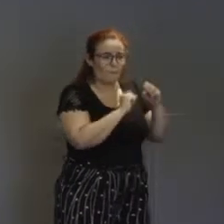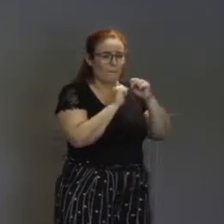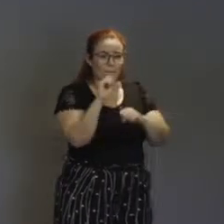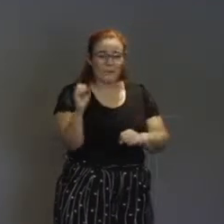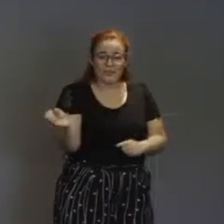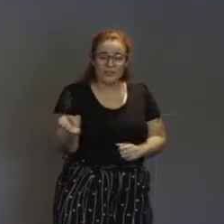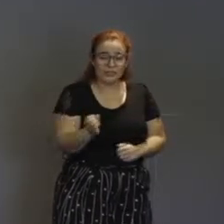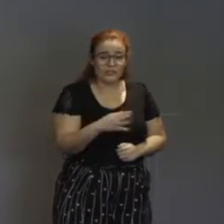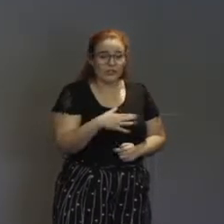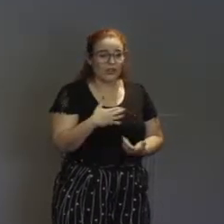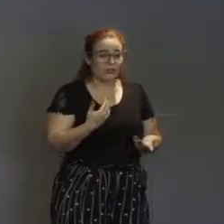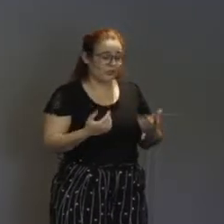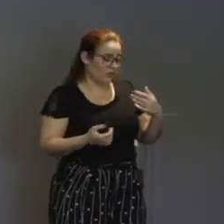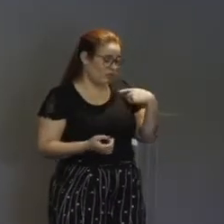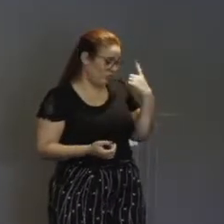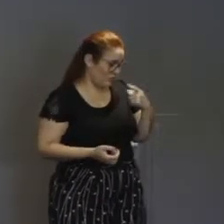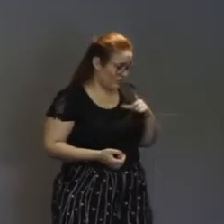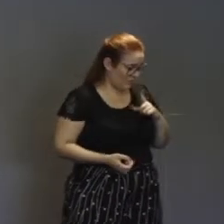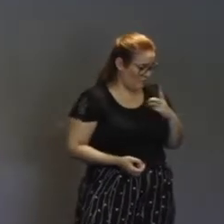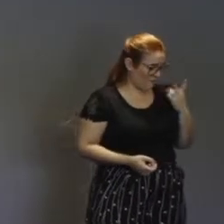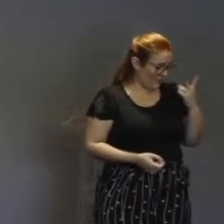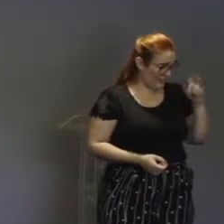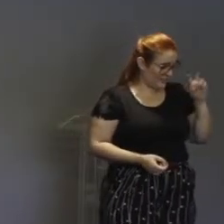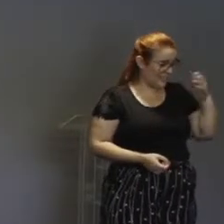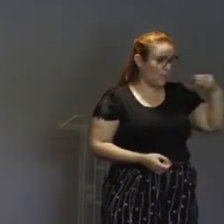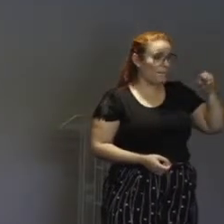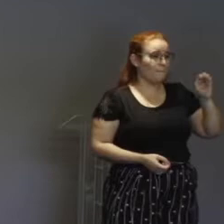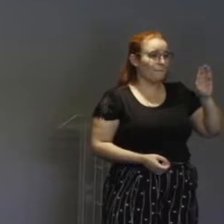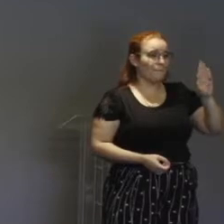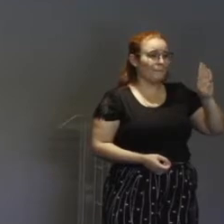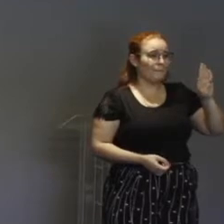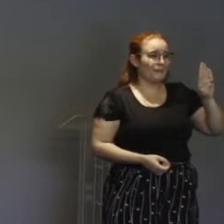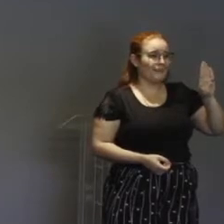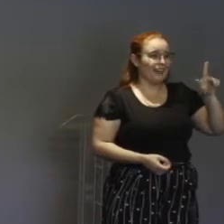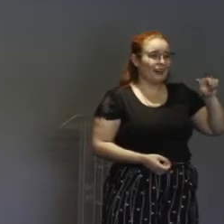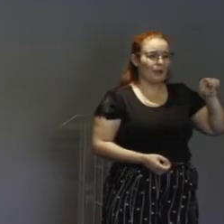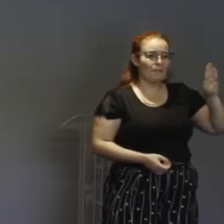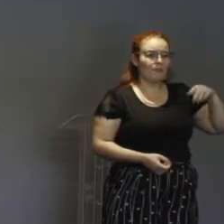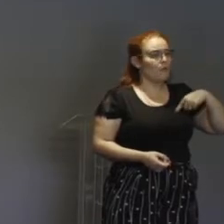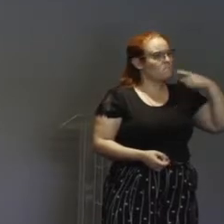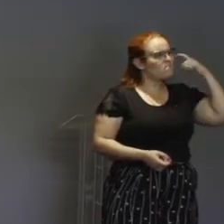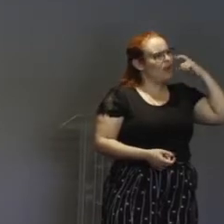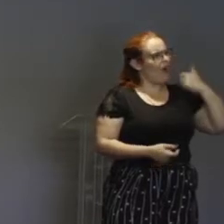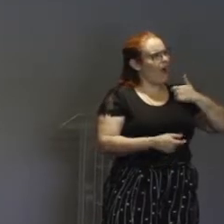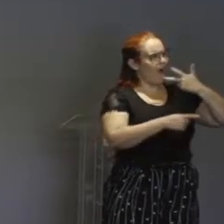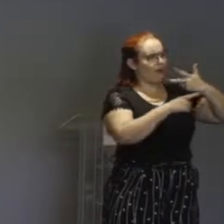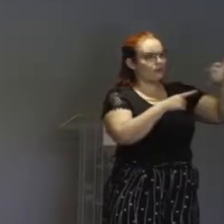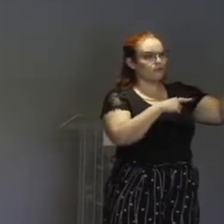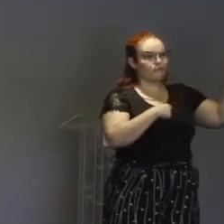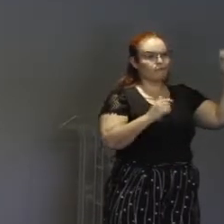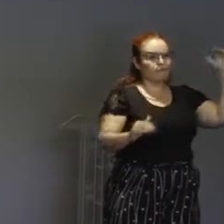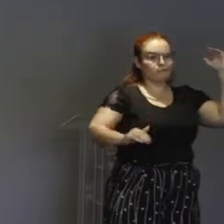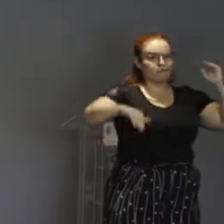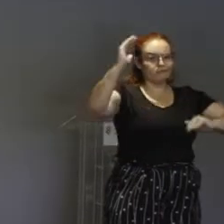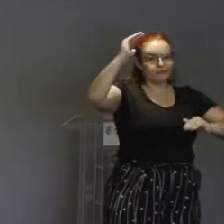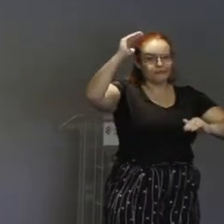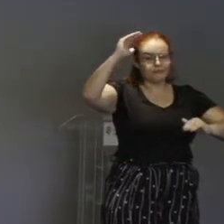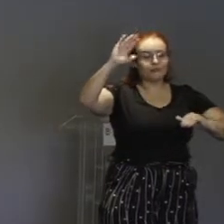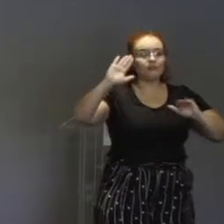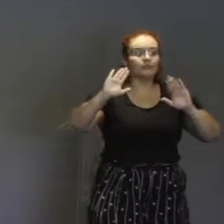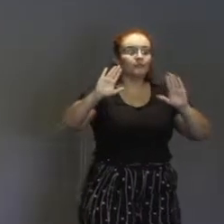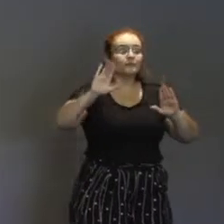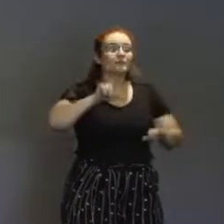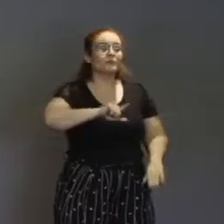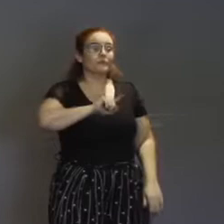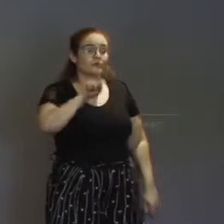25 pelo Mobilab, eu me considero tão vitoriosa, entendeu? Mas a configuração que eles têm